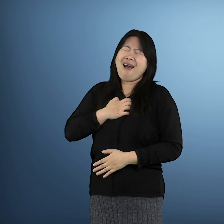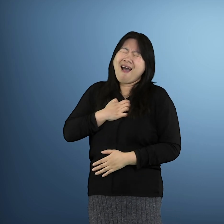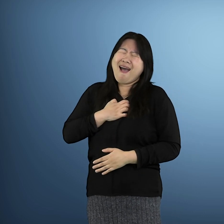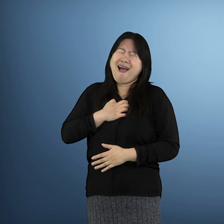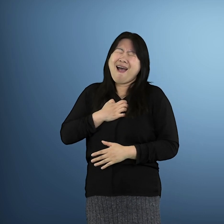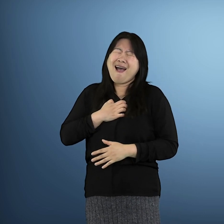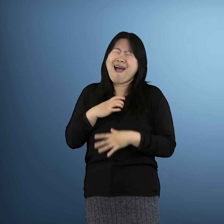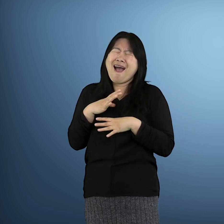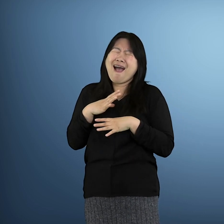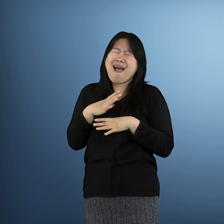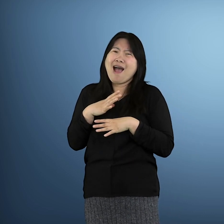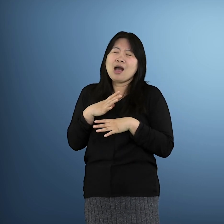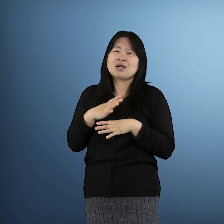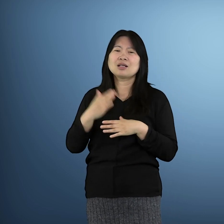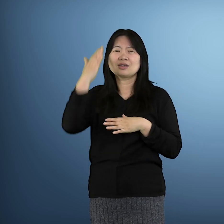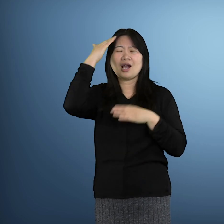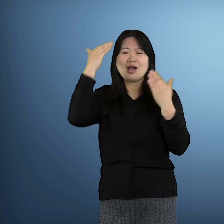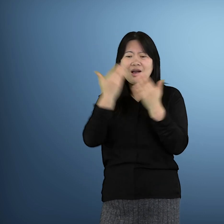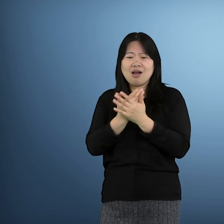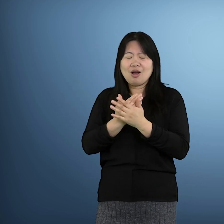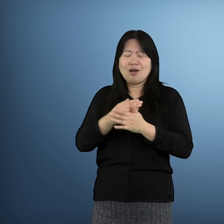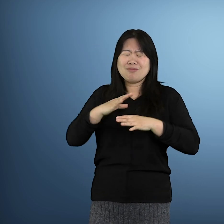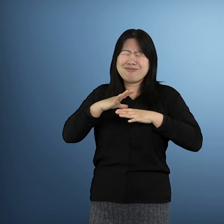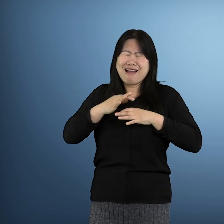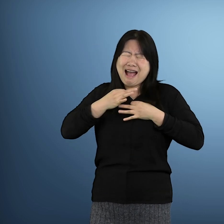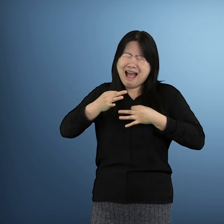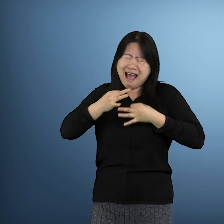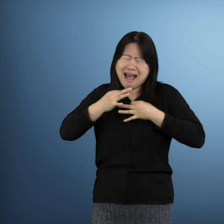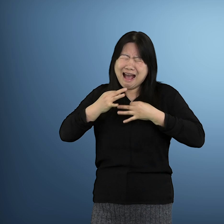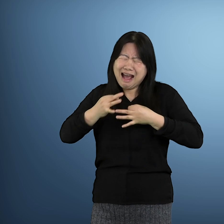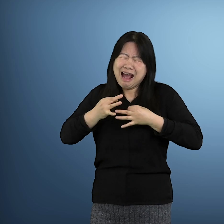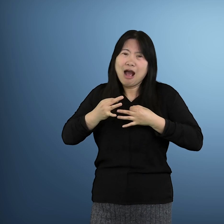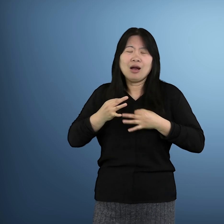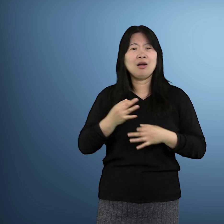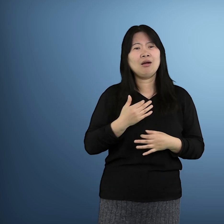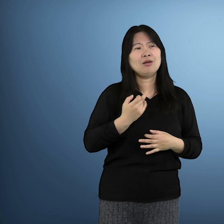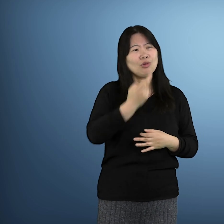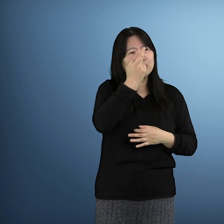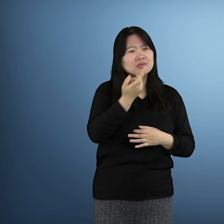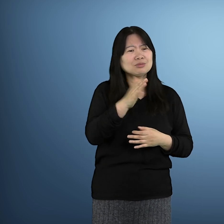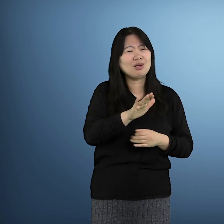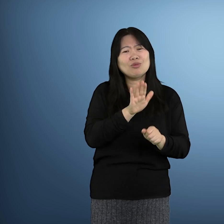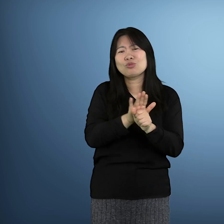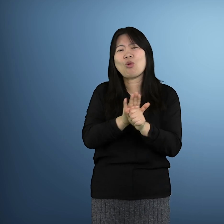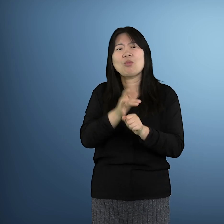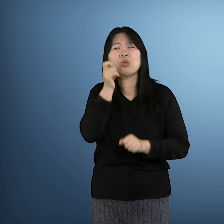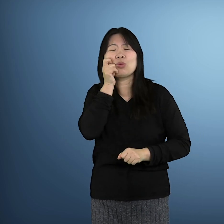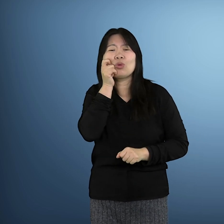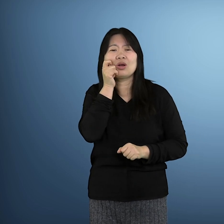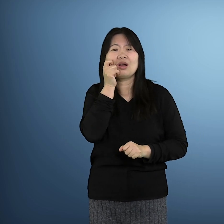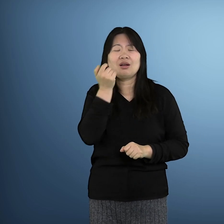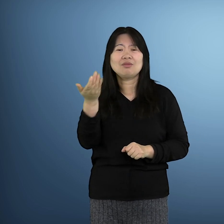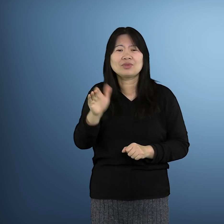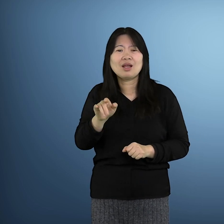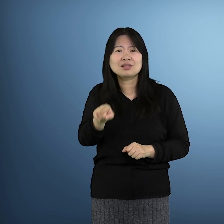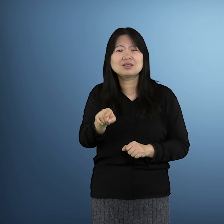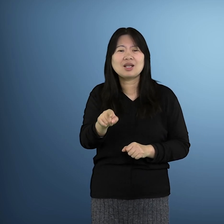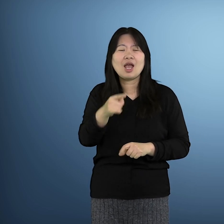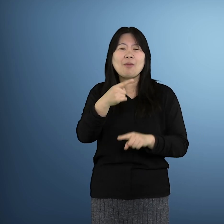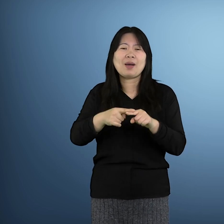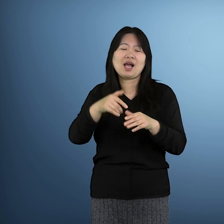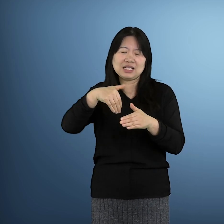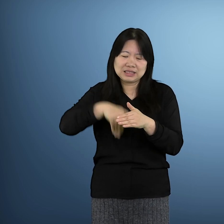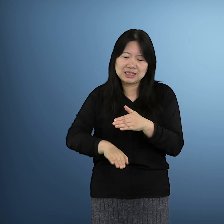질리고 깜깜하고 무서워서 소리를 지르는데 자기가 어떻게 할 수가 없는 거예요. 그런데 그것이